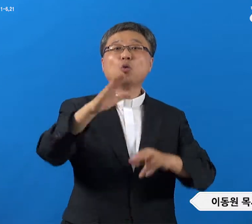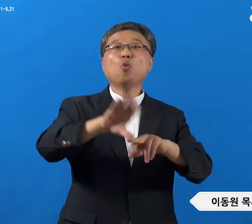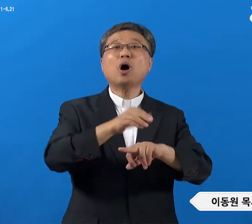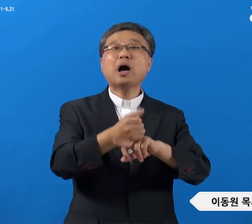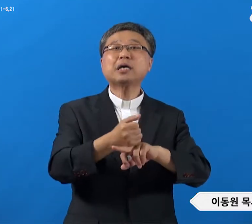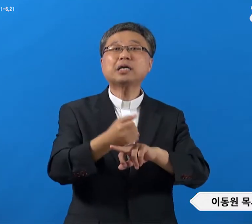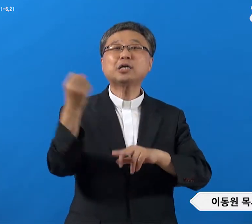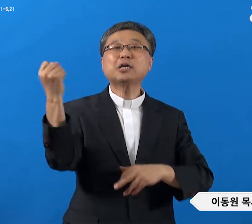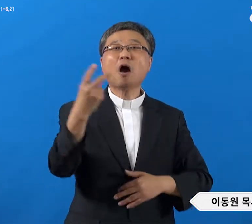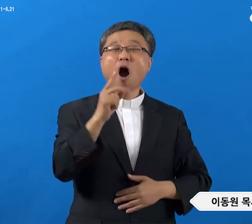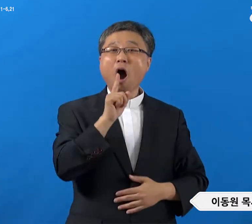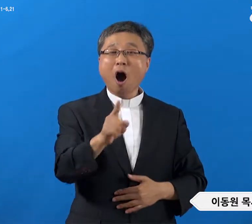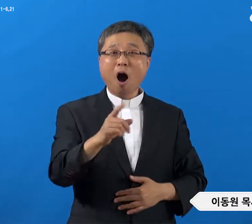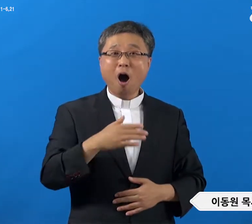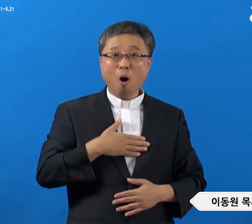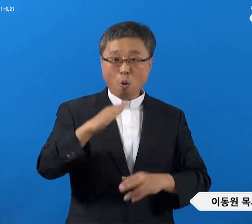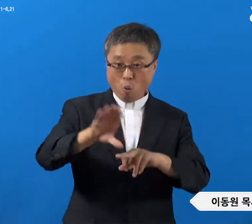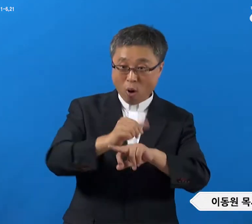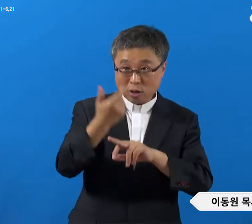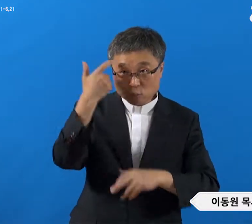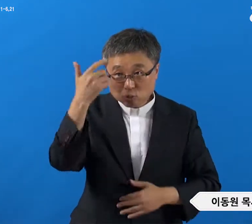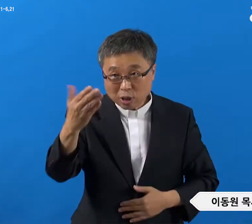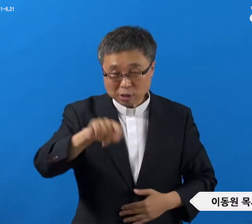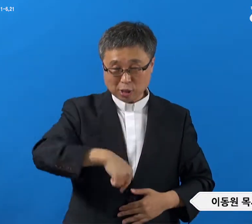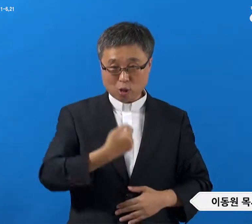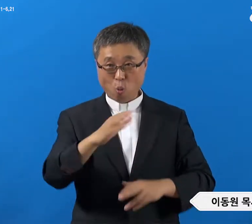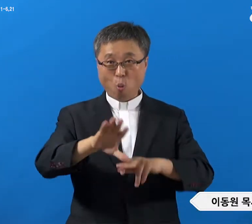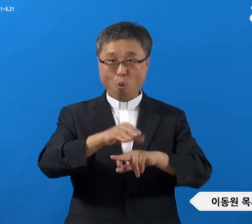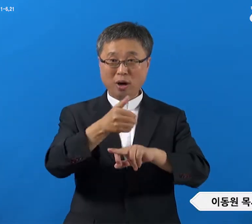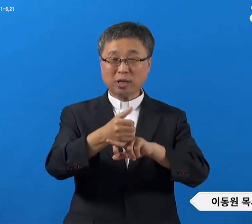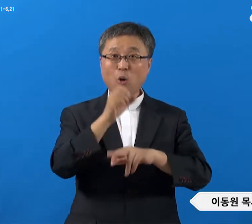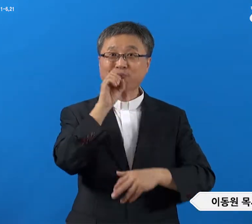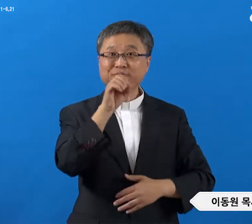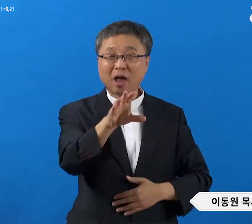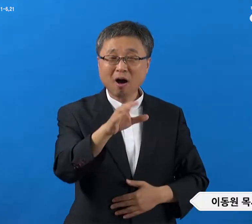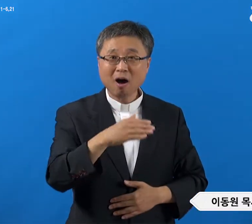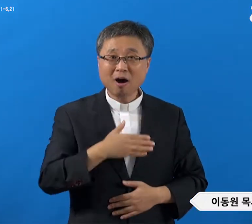왕이요. 네, 왕이 묻는데 자기가 왕이라고.